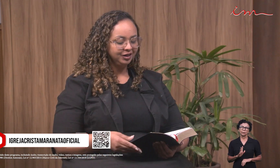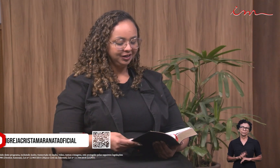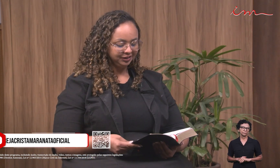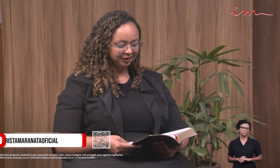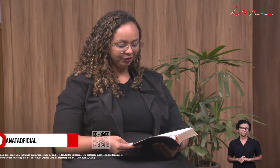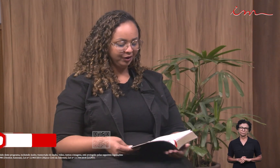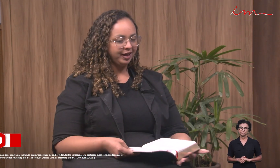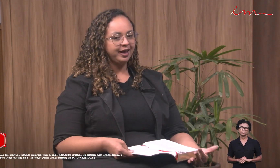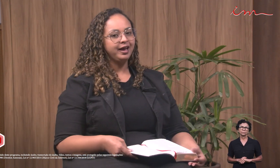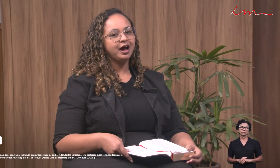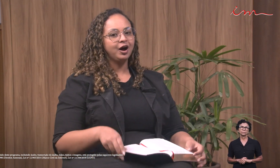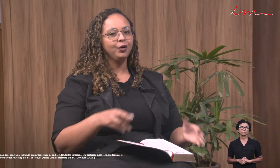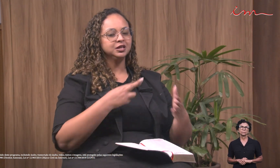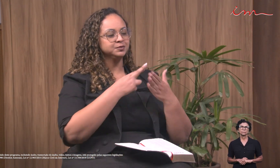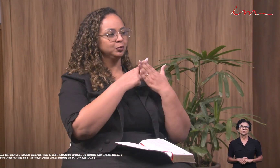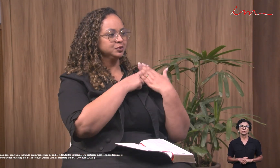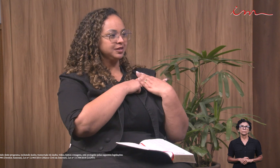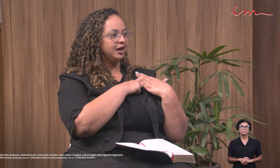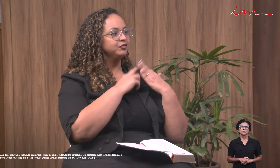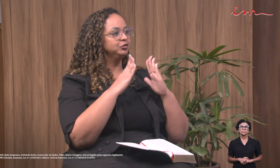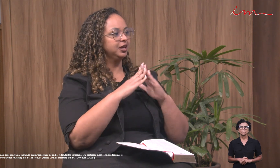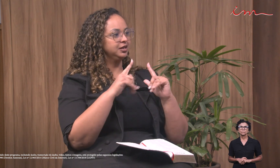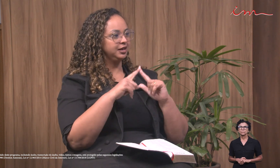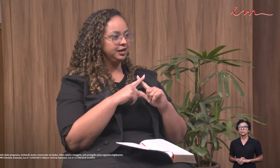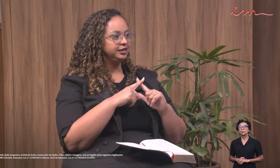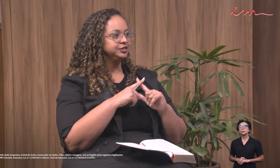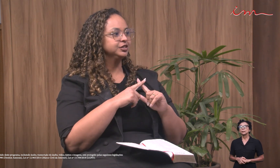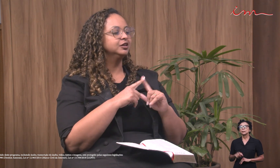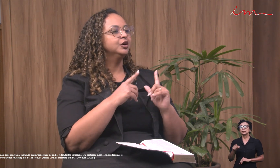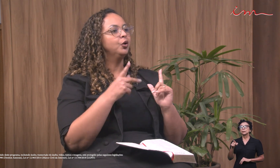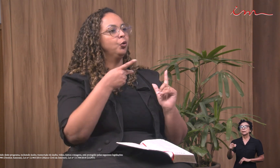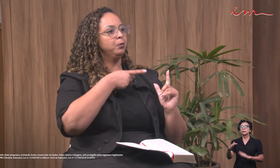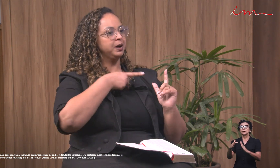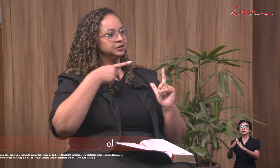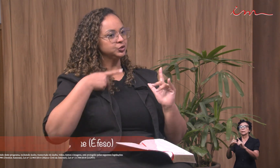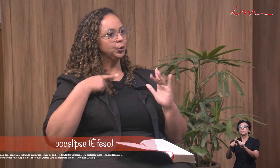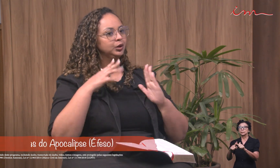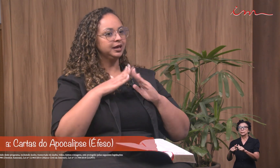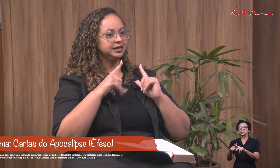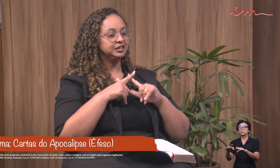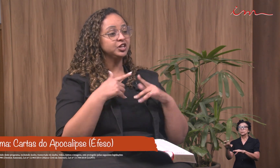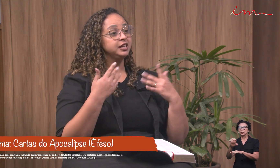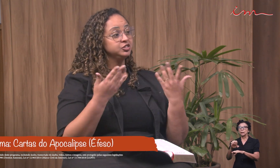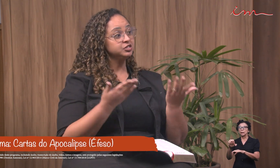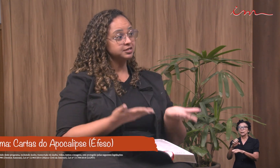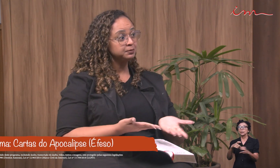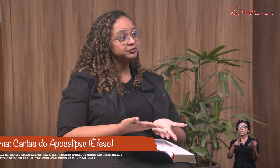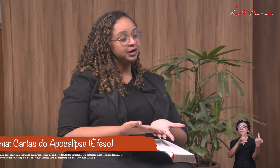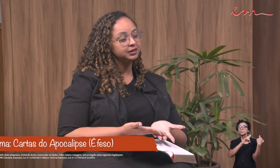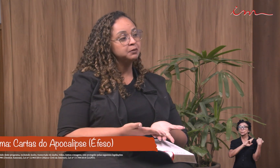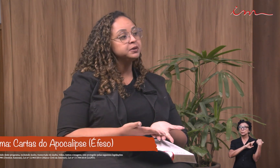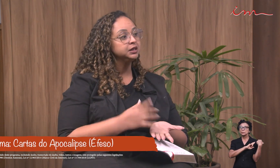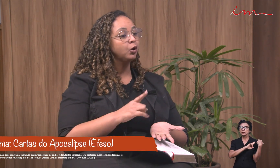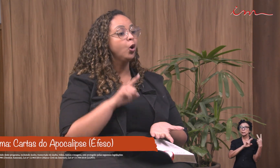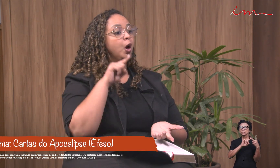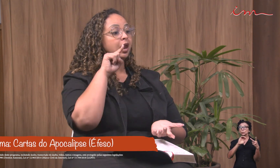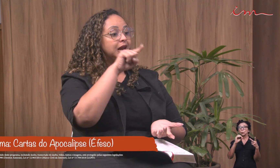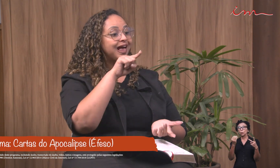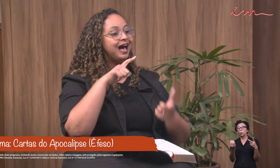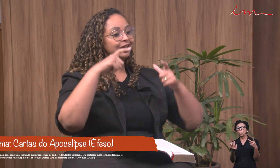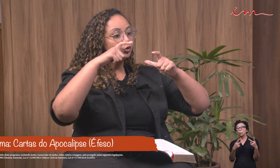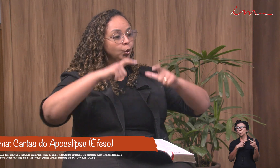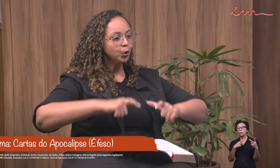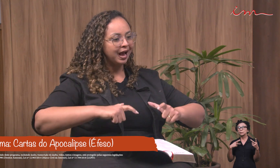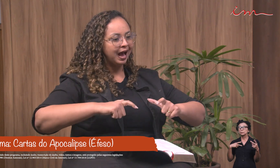favor. Então, é ao responsável da igreja ou pastor da igreja. E a gente sempre fala, né, Pri? Então,